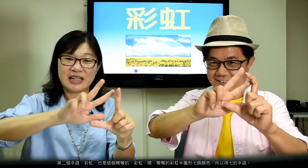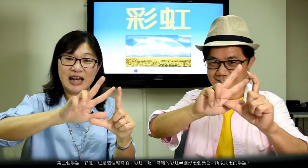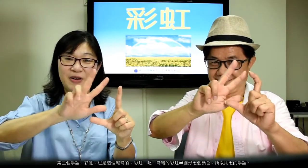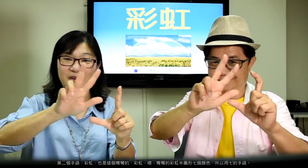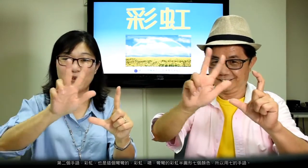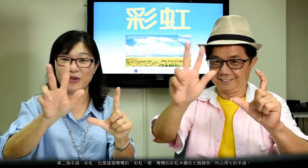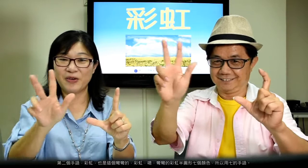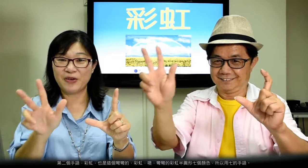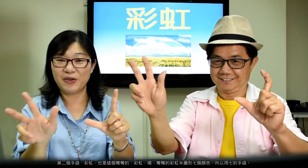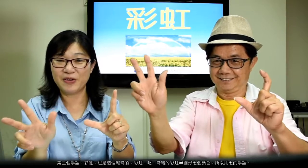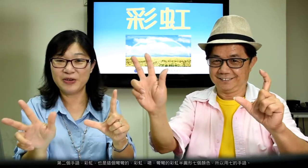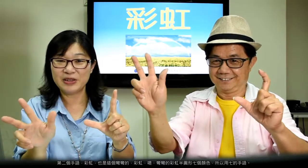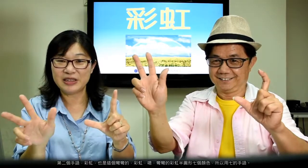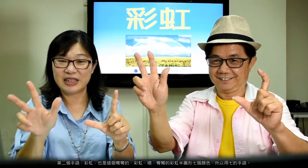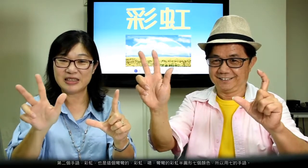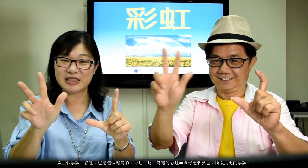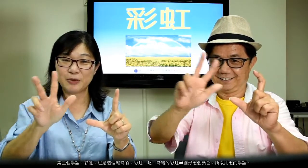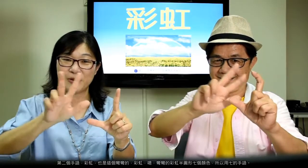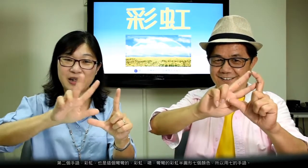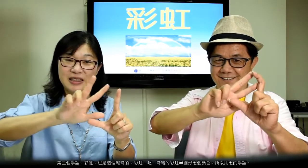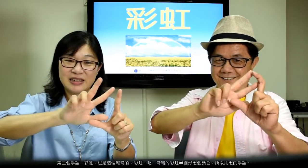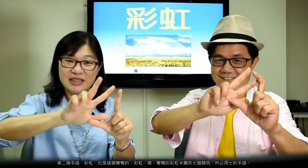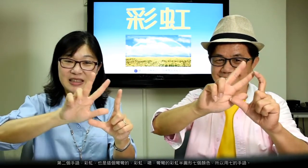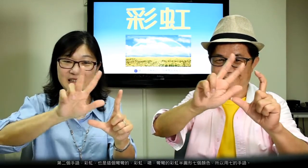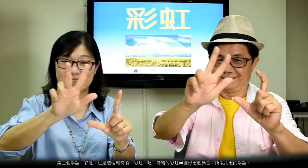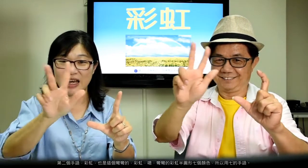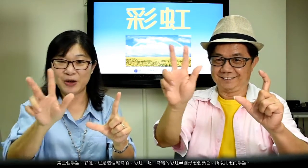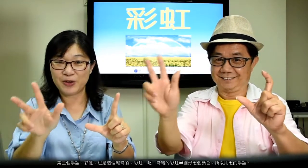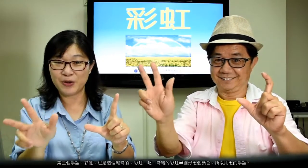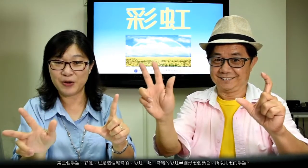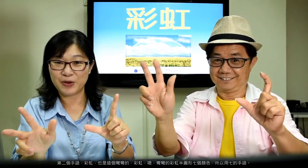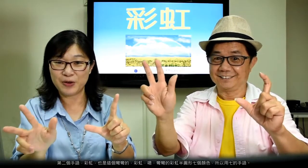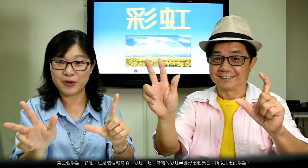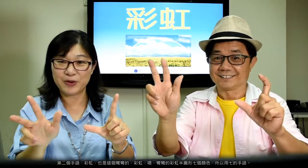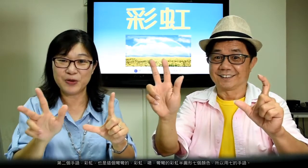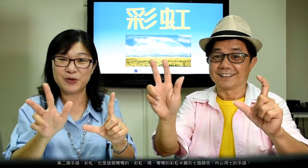彩虹，也是这个弯弯的彩虹，